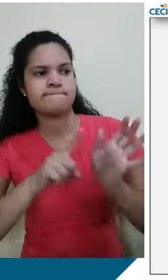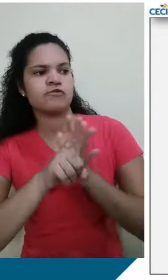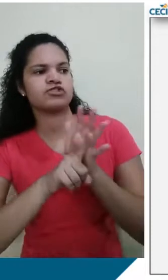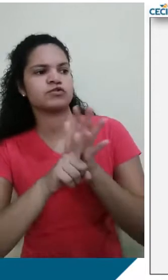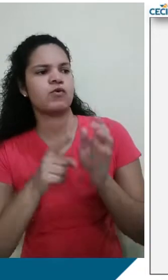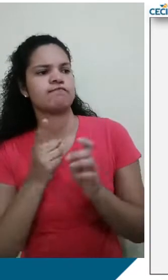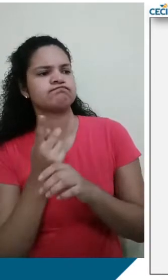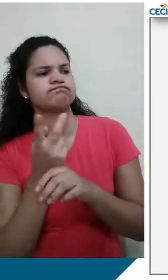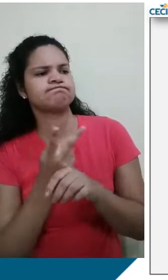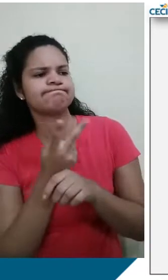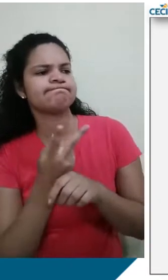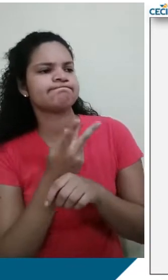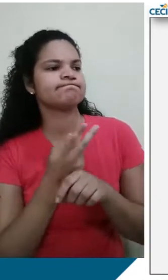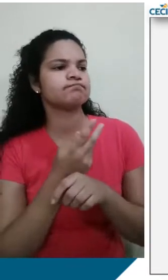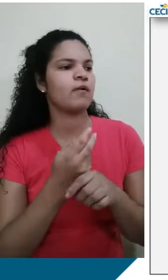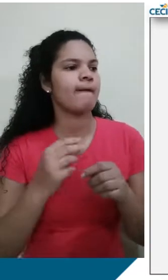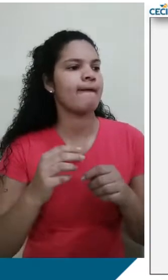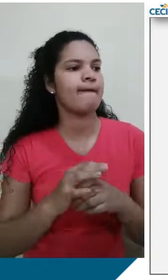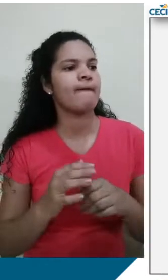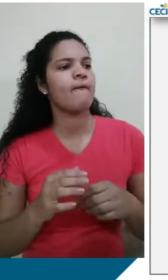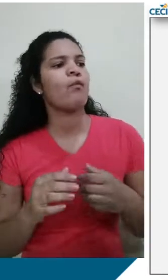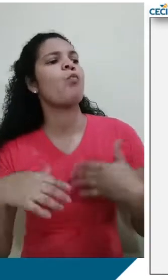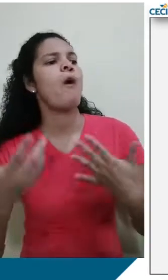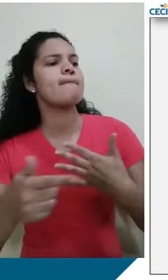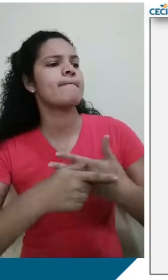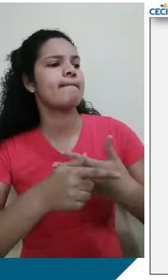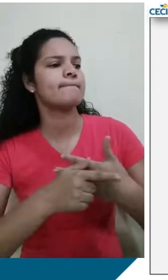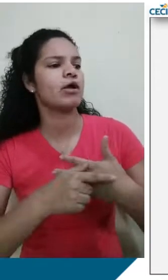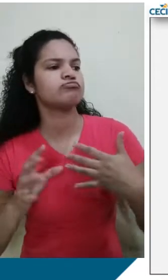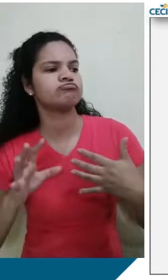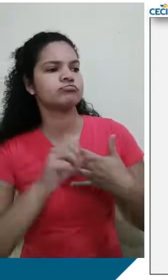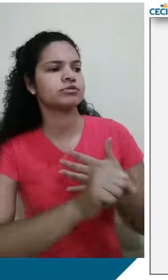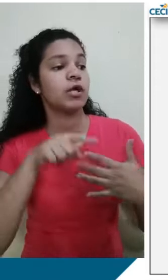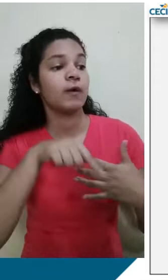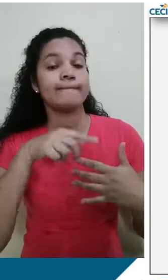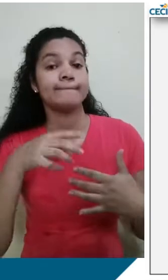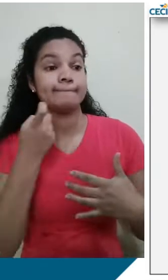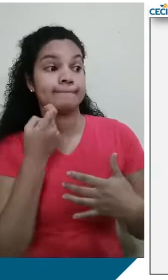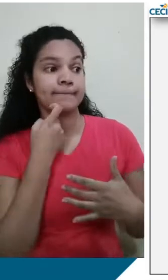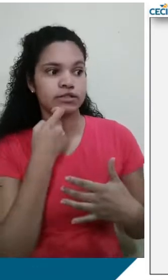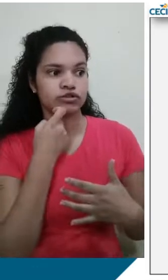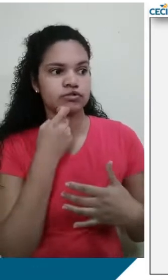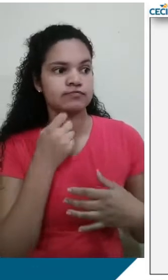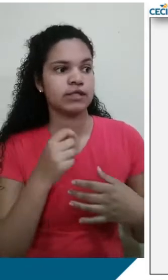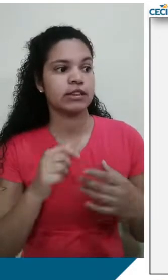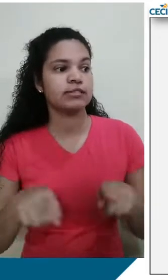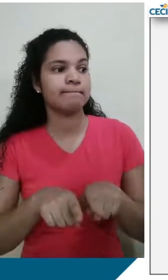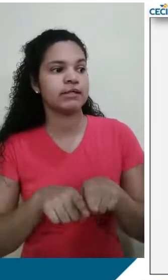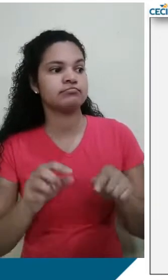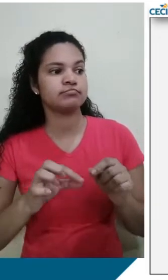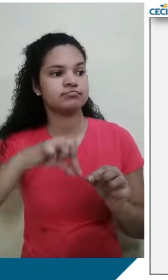da predação por peixes na densidade e tamanho das presas como possível controle de populações de espécies exóticas